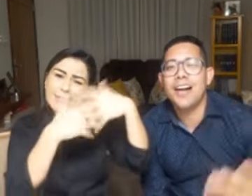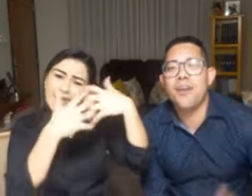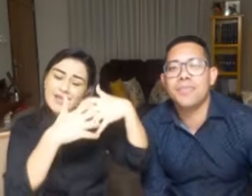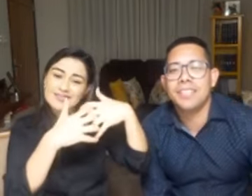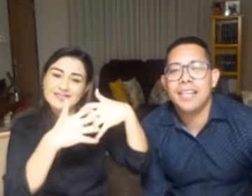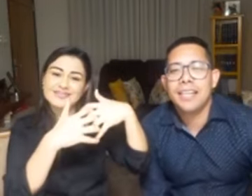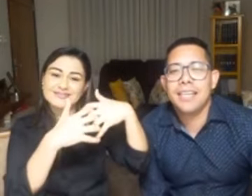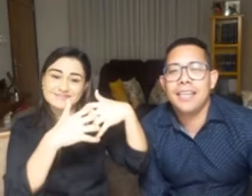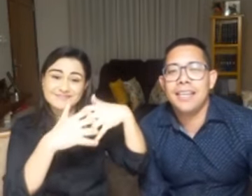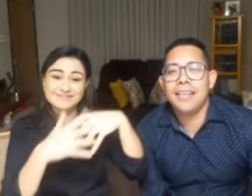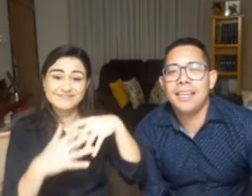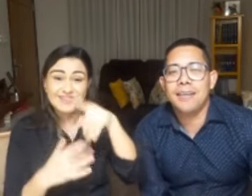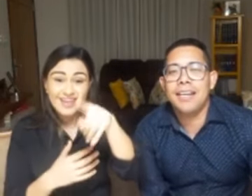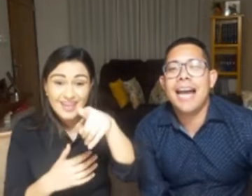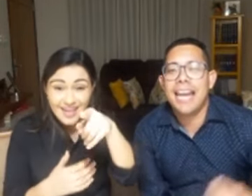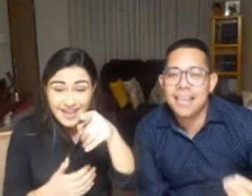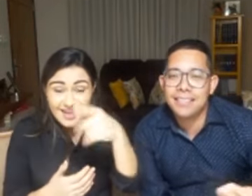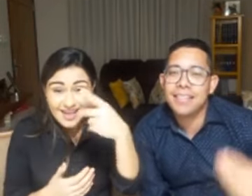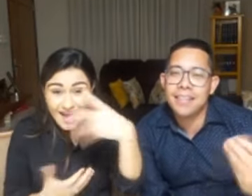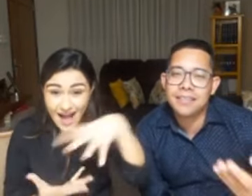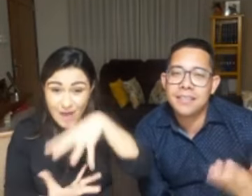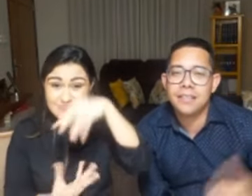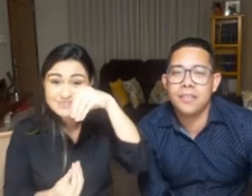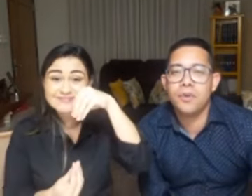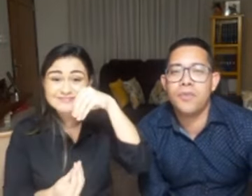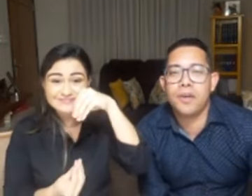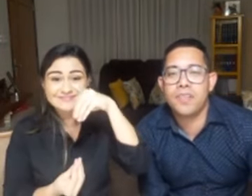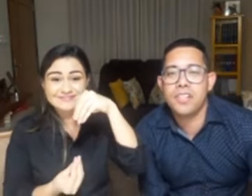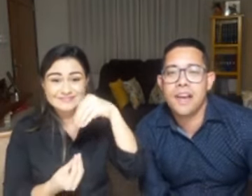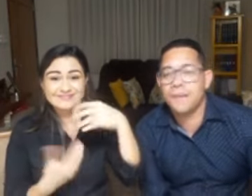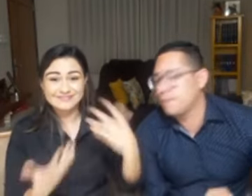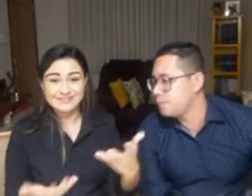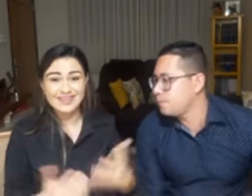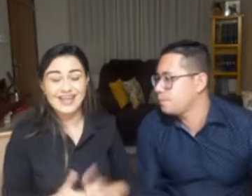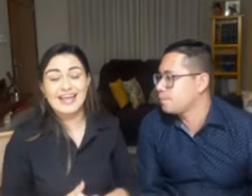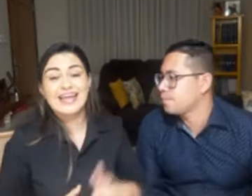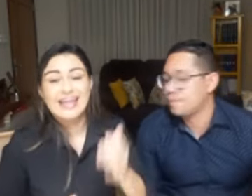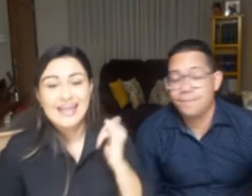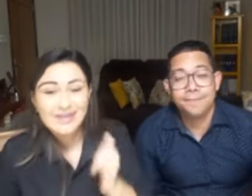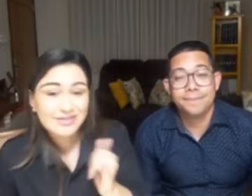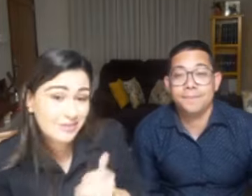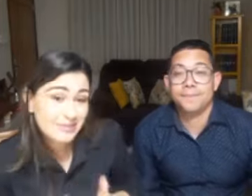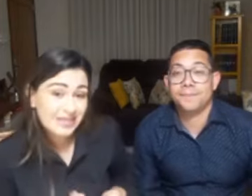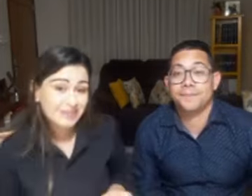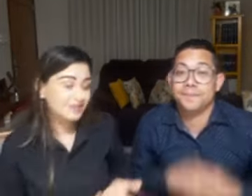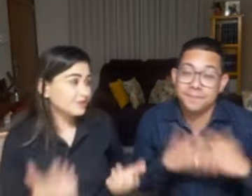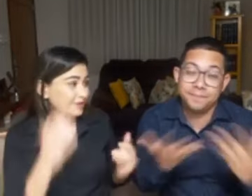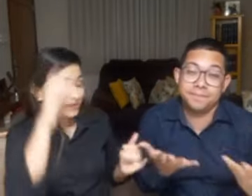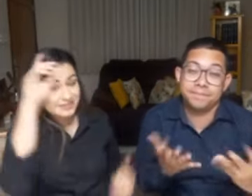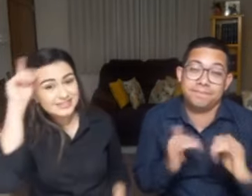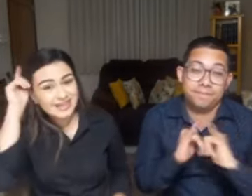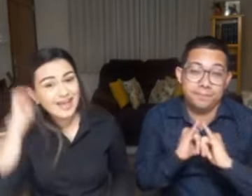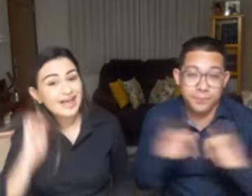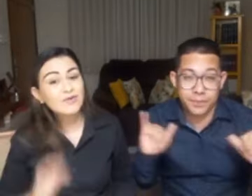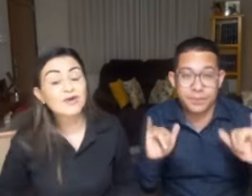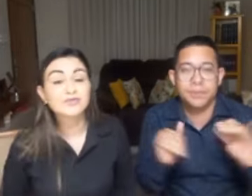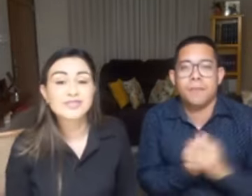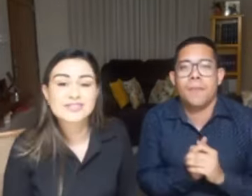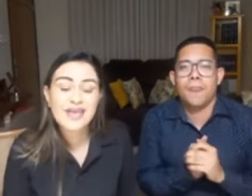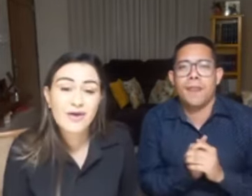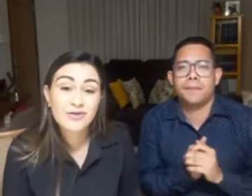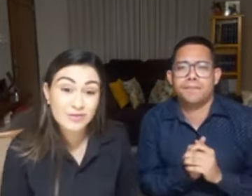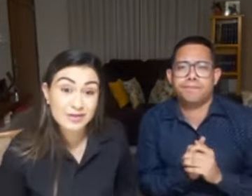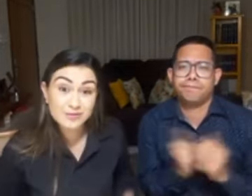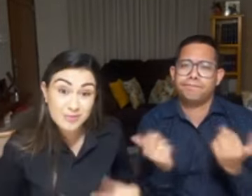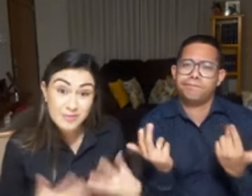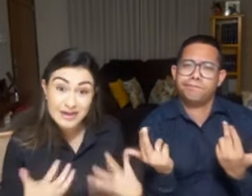essas almas que carecem e necessitam de ouvir o Evangelho. Acho que a mensagem que eu tenho para dizer é igual a do